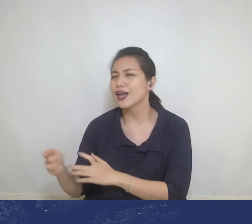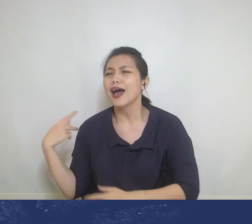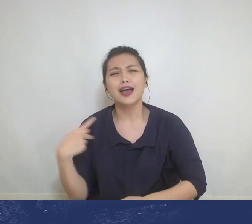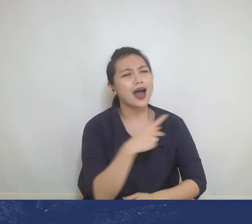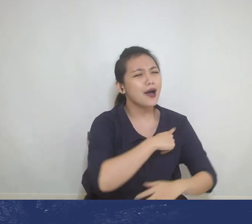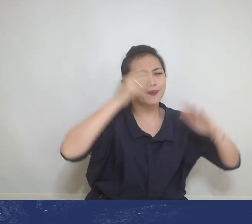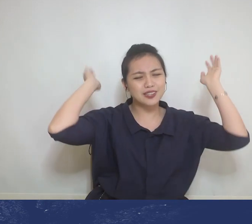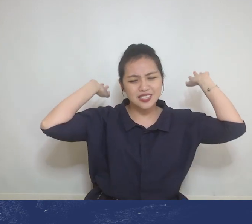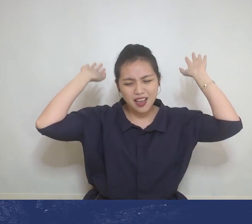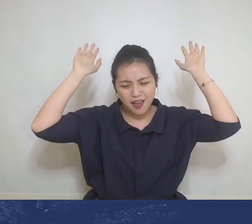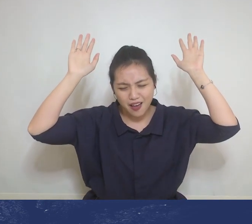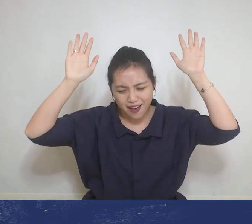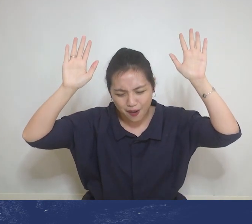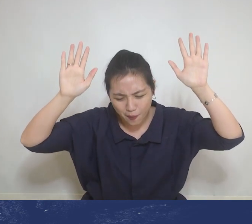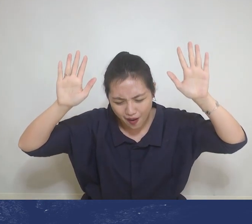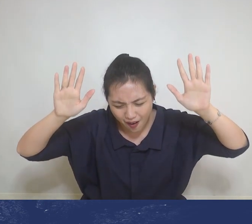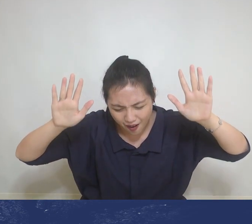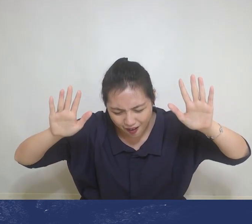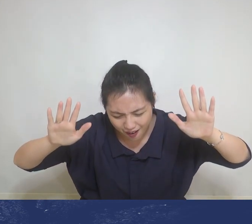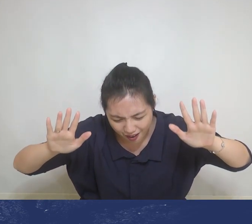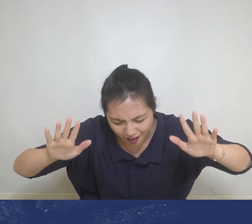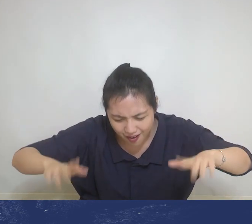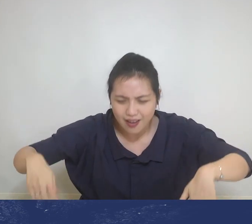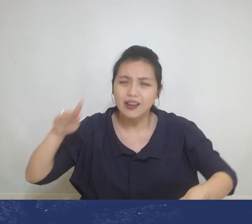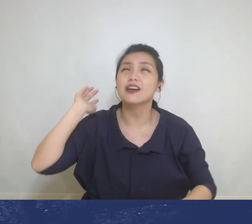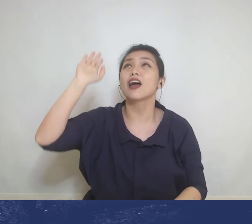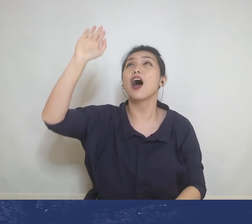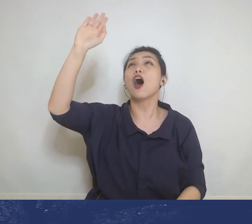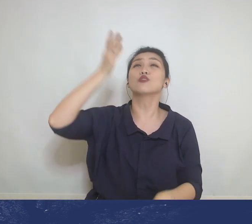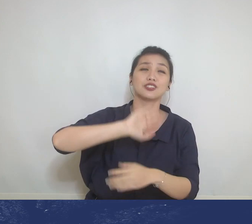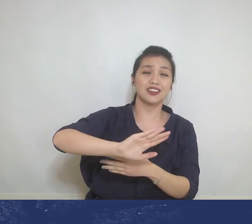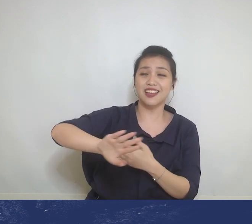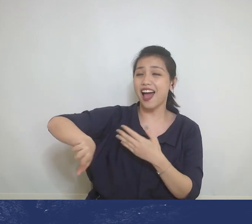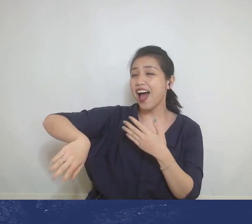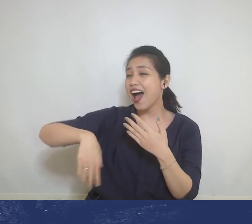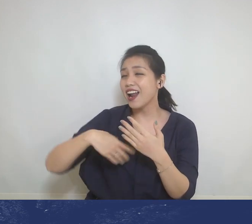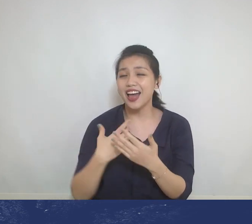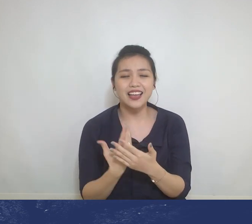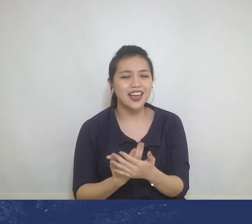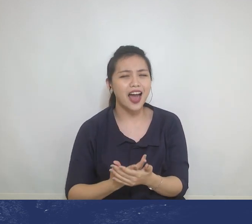kami sembah, Kau segalanya Tuhan.